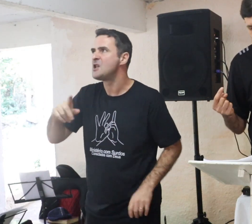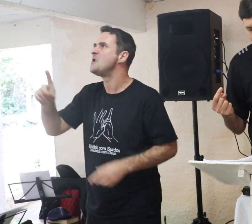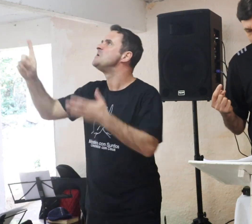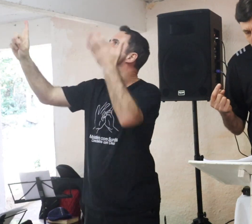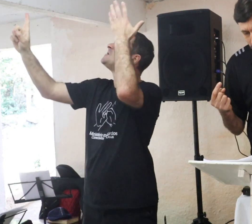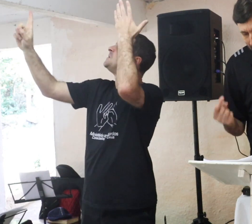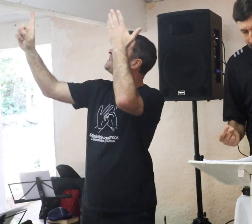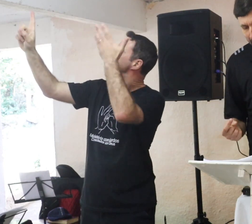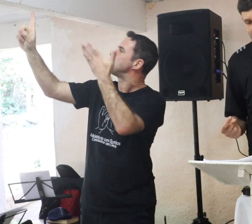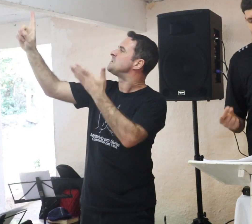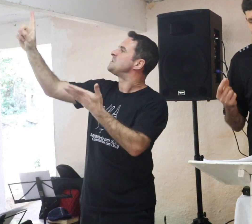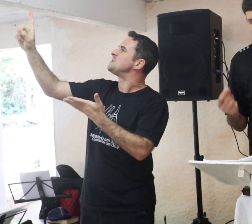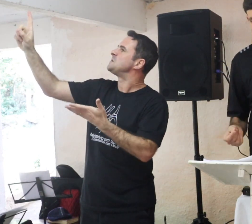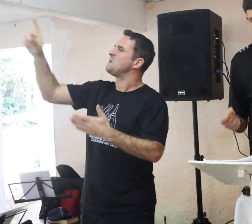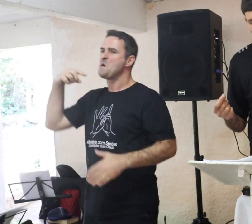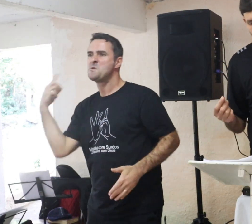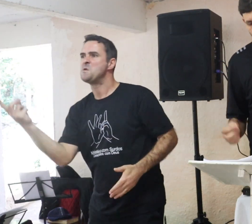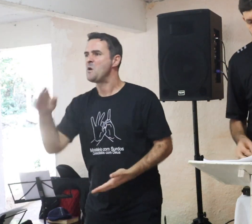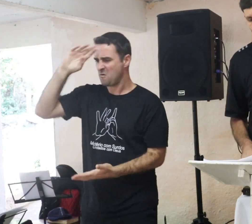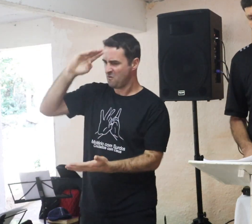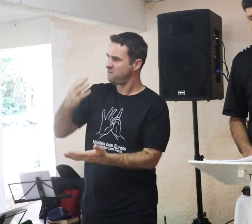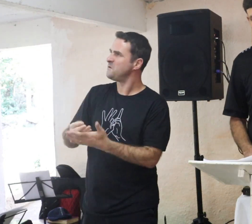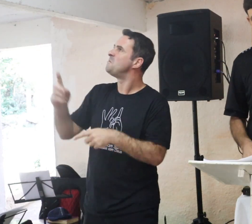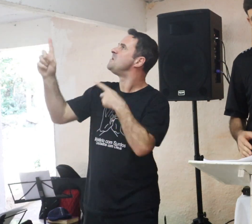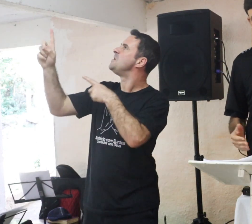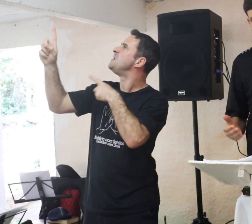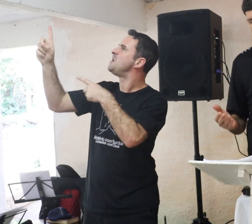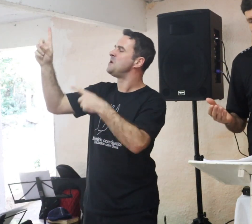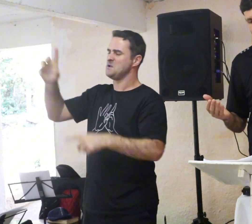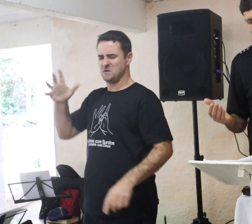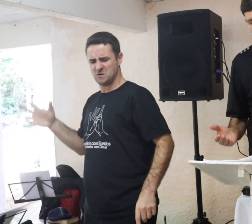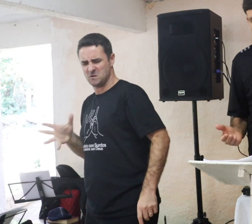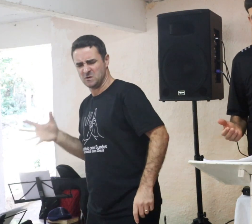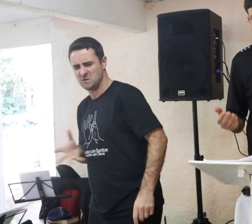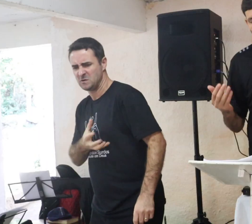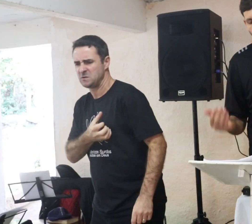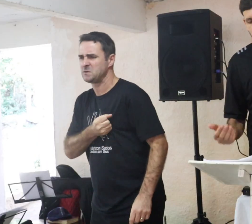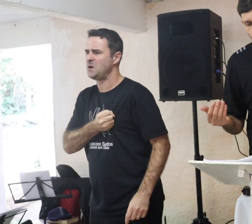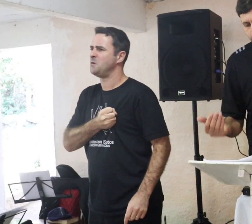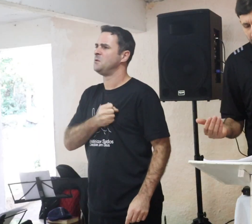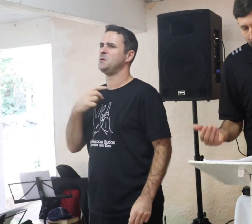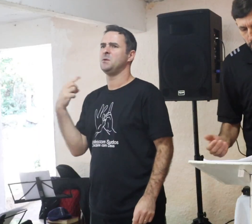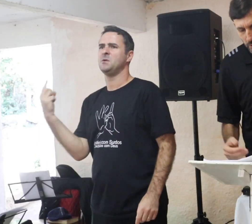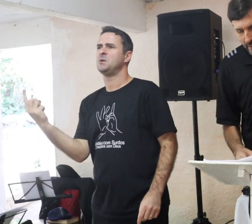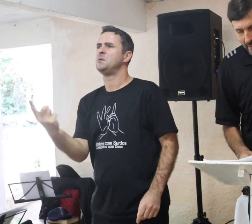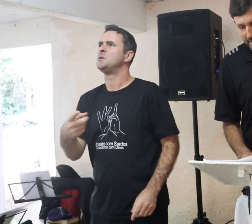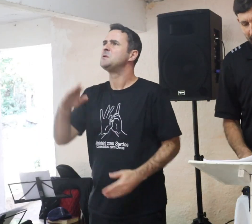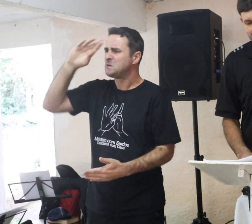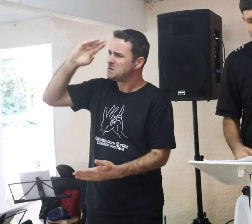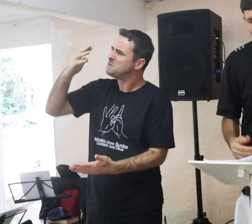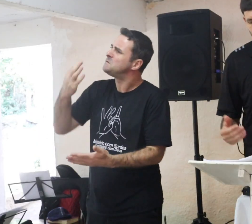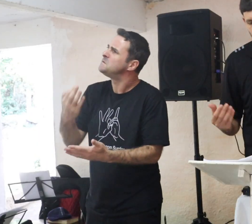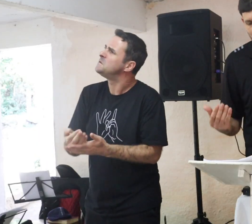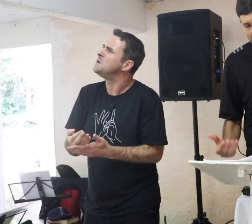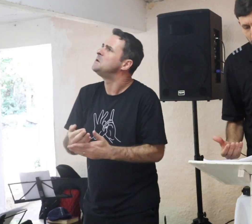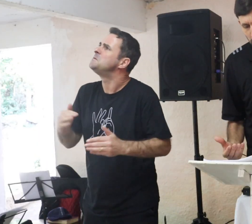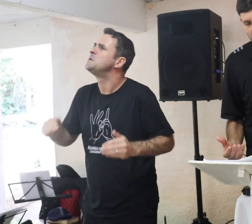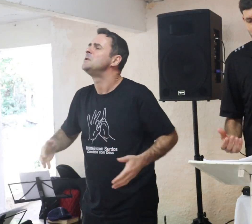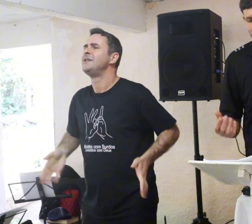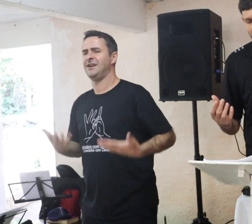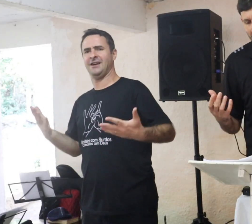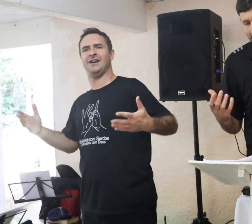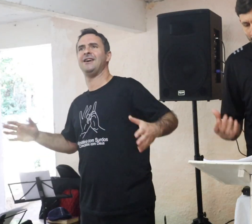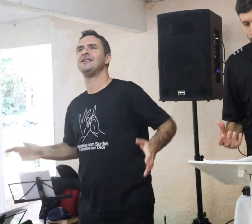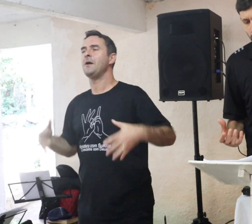nós confiamos nele e ele nos salvou. Este é o Senhor, nós confiamos nele,